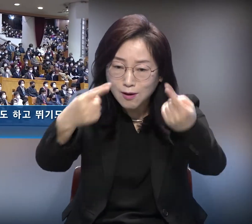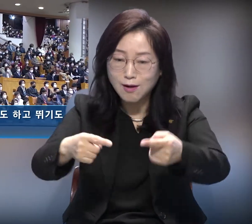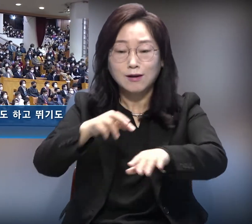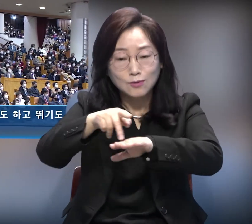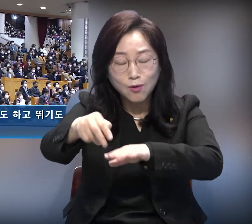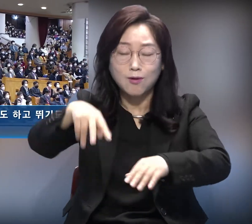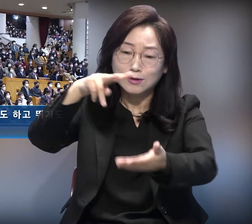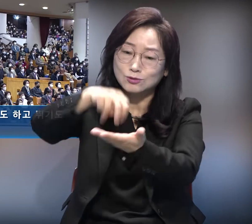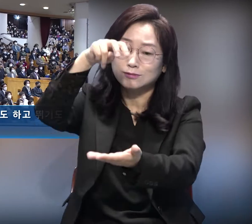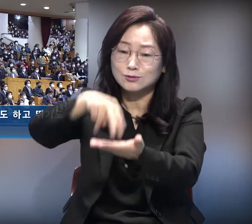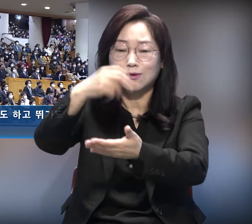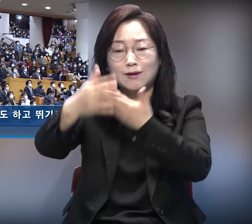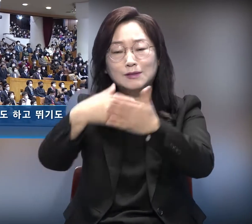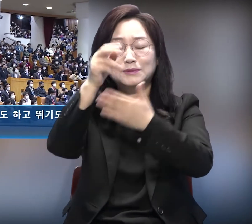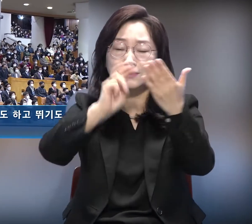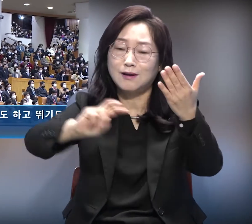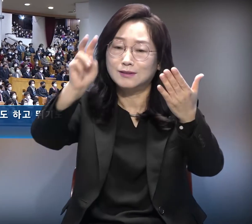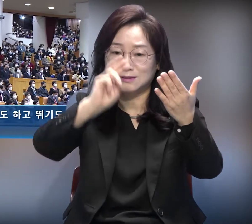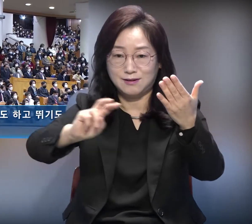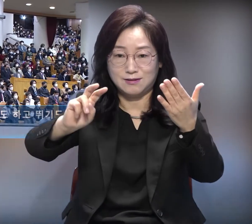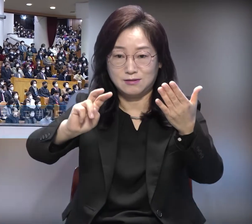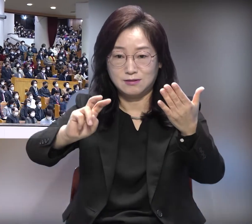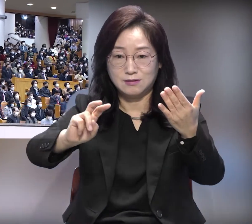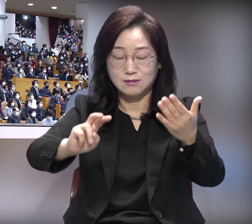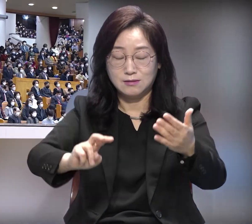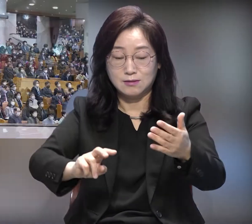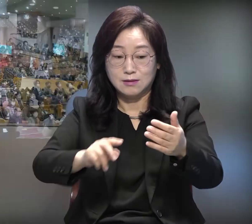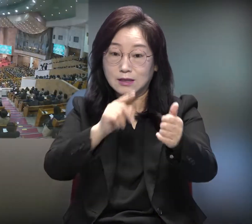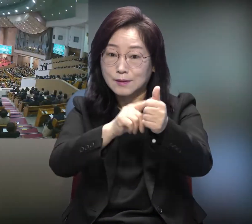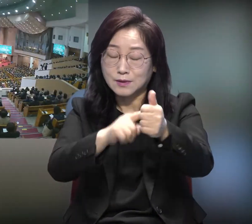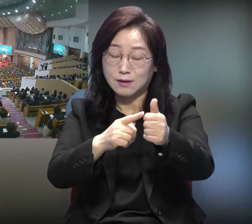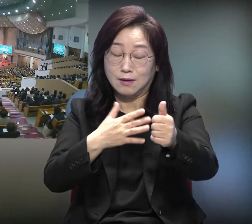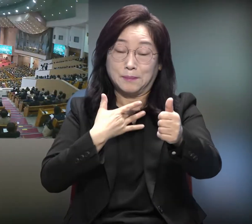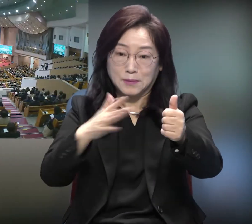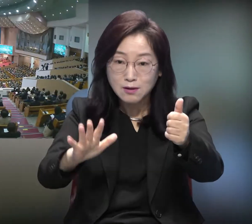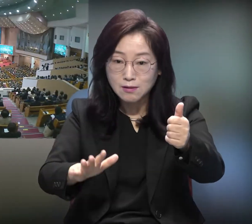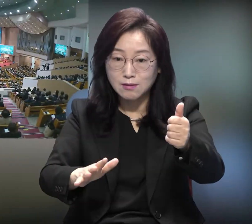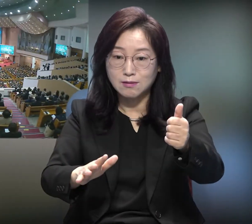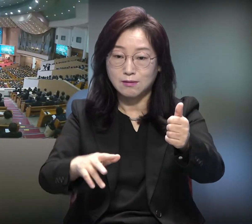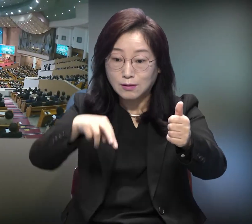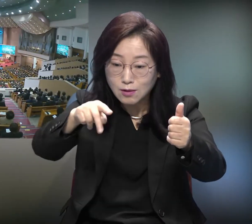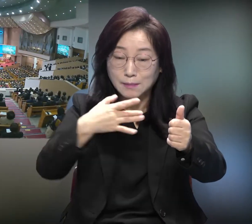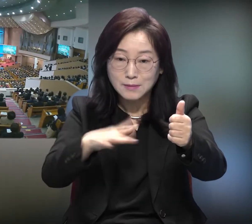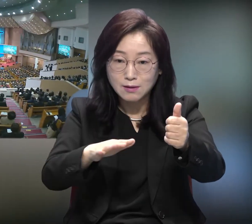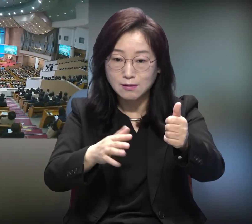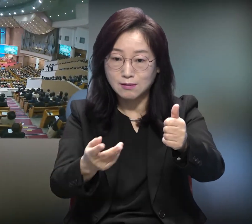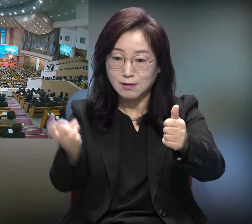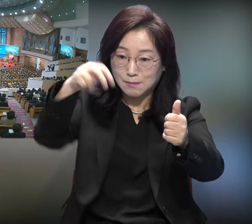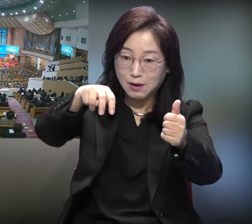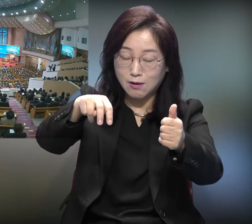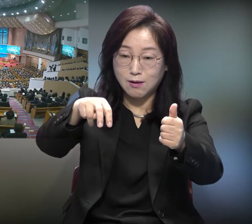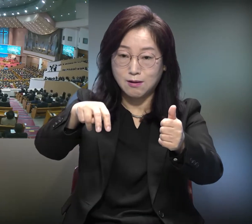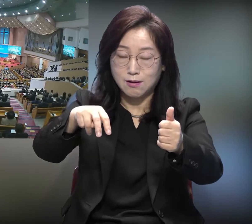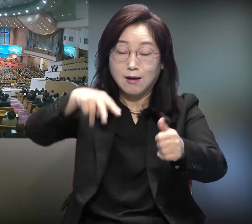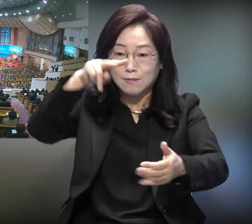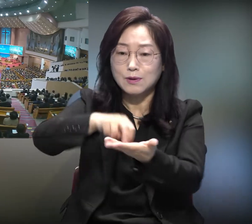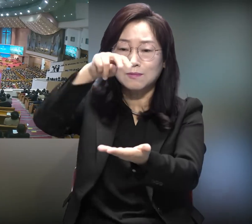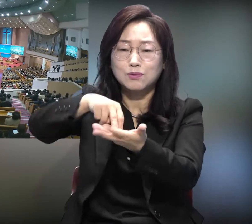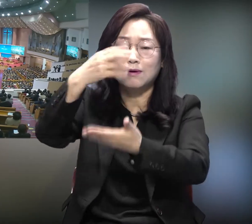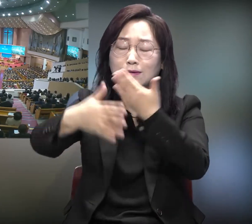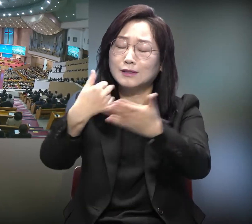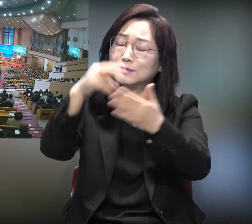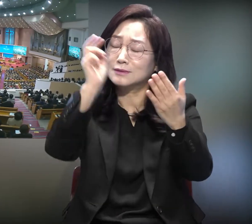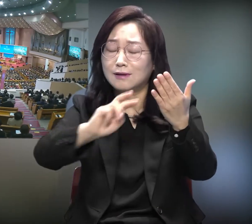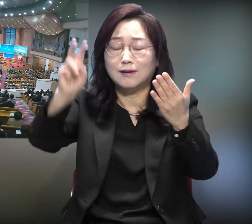하며 하나님을 찬송하니, 단 한 번도 걷지 못하던 이 안전뱅이가 일어나 걷고 뛰면서 하나님을